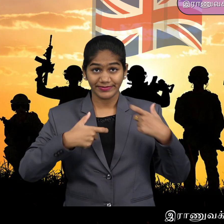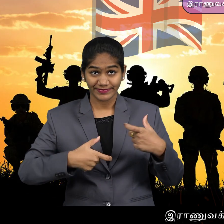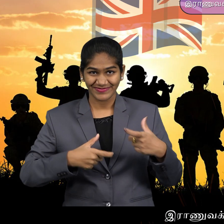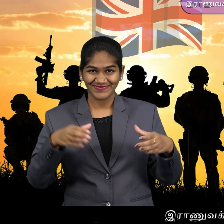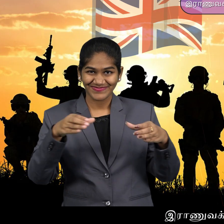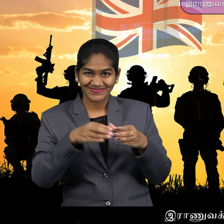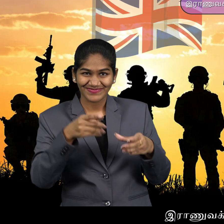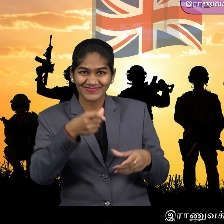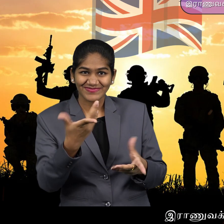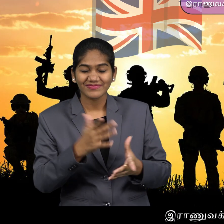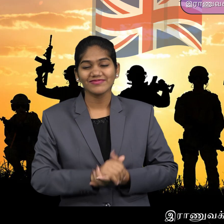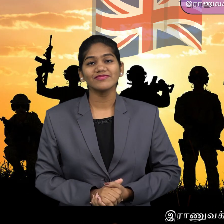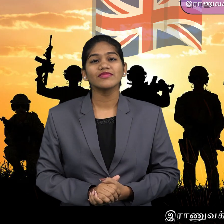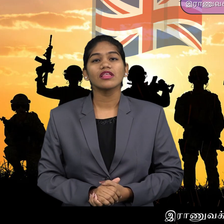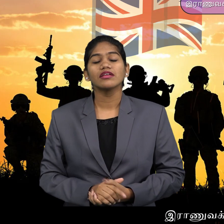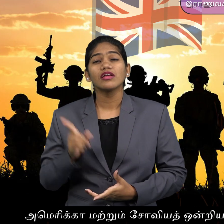இராணுவ கூட்டணிகள்.